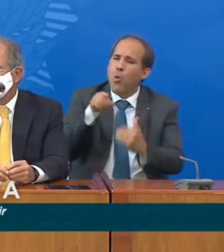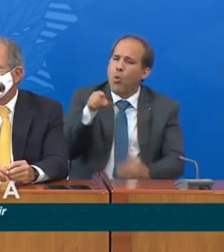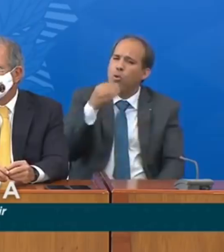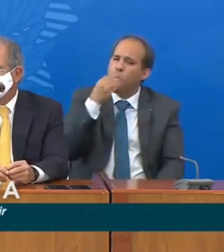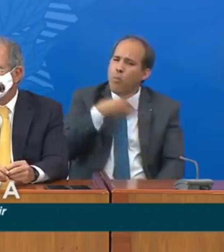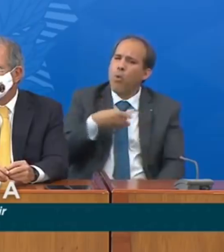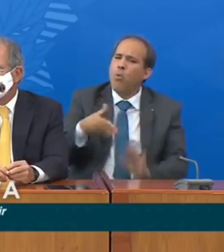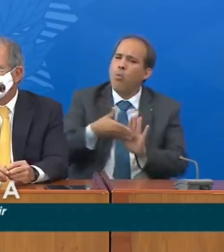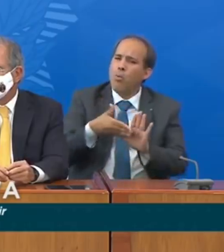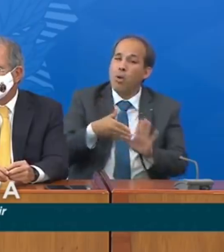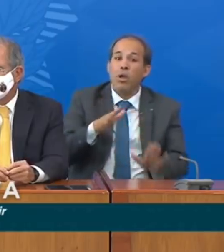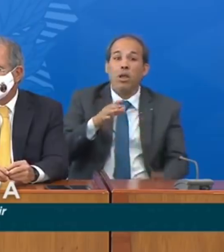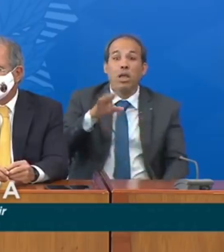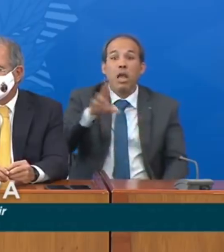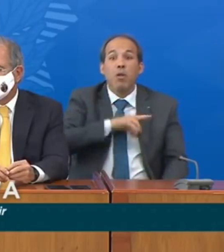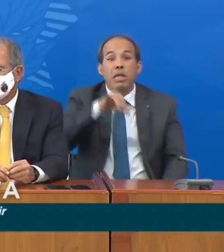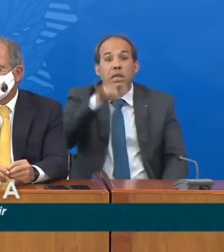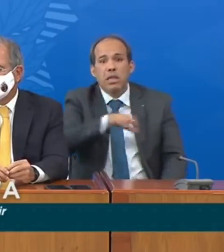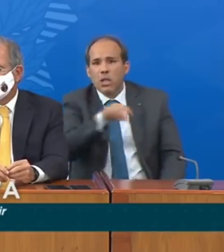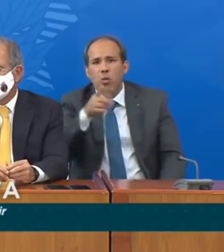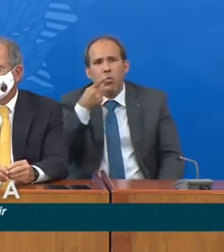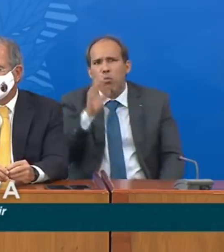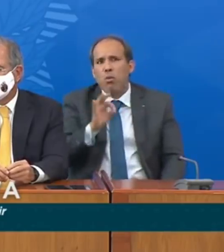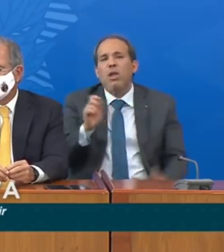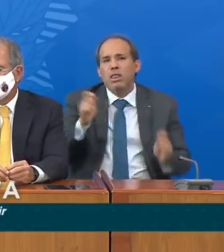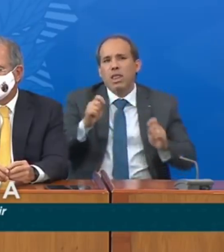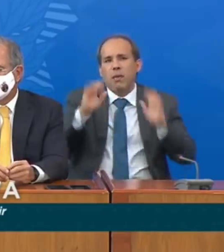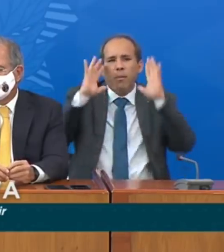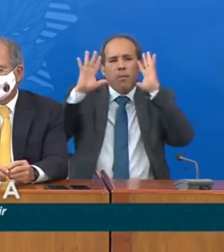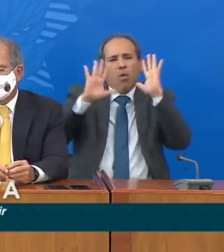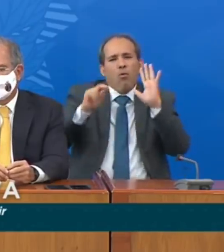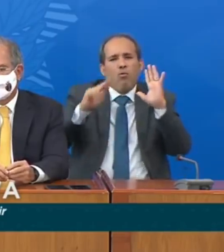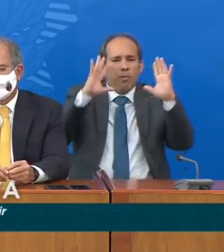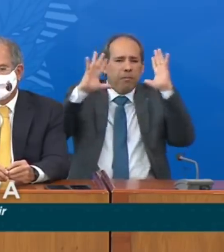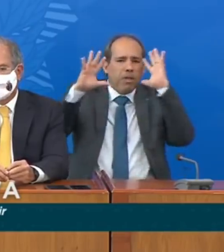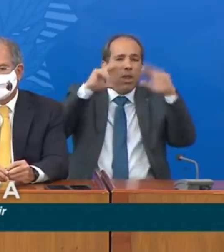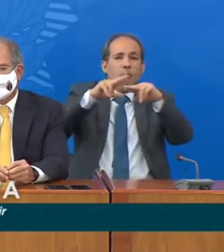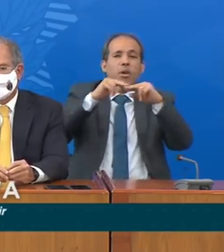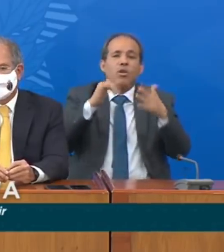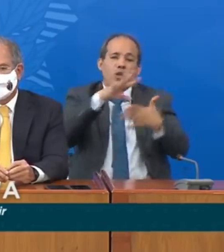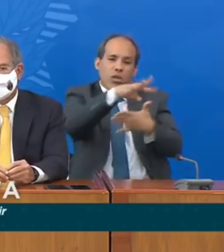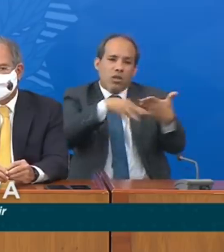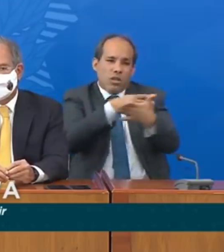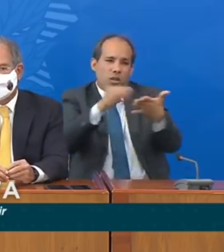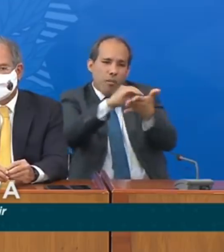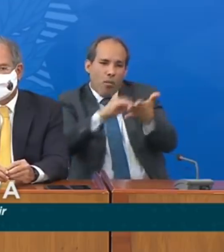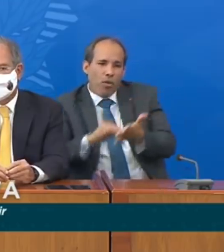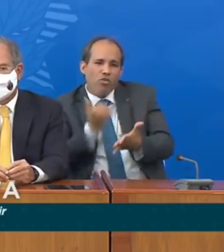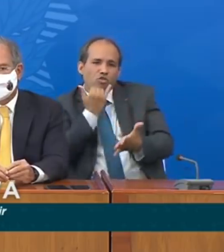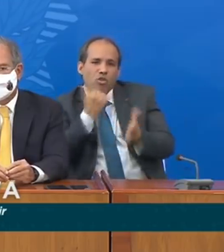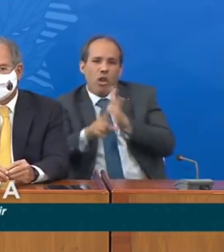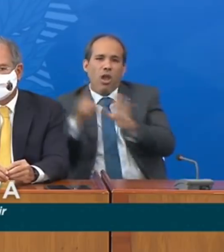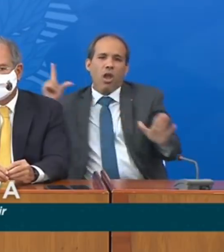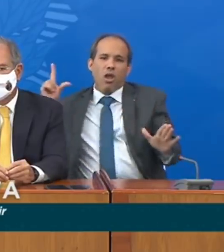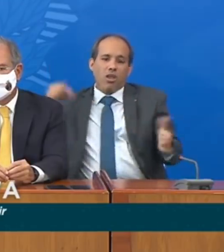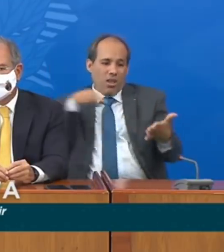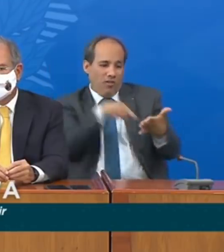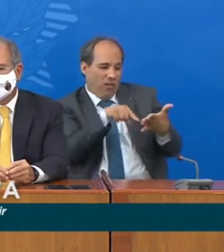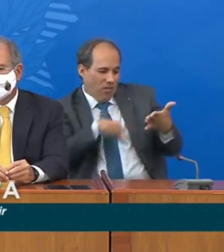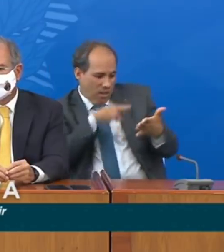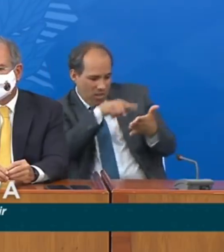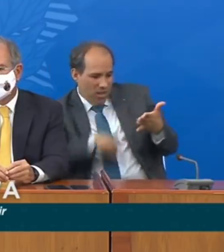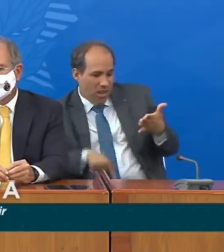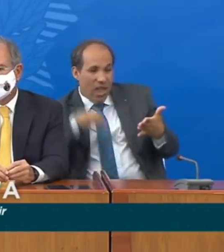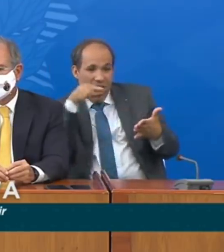não bateu o martelo, nem sim, nem não, mas que é factível, pela previsibilidade. Porque essa questão não afeta apenas o